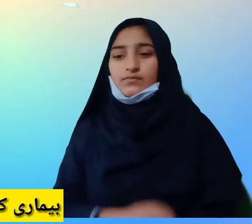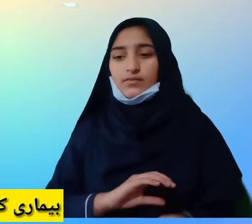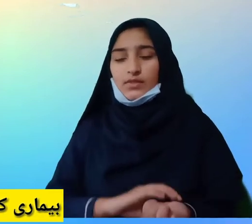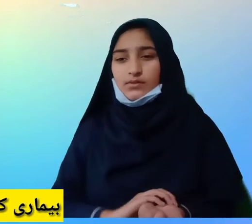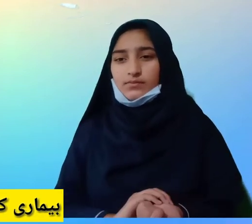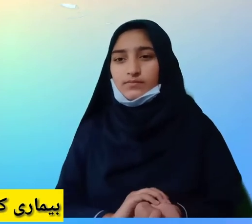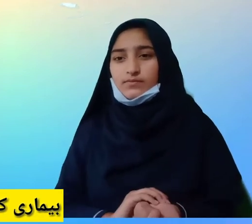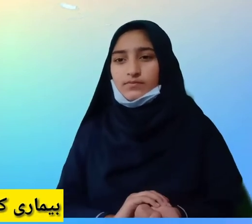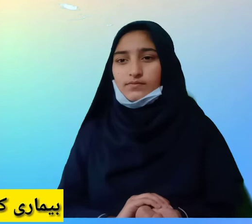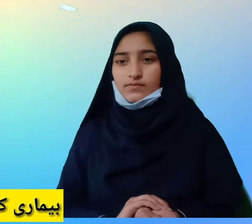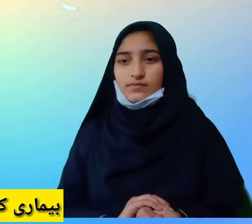बीमारी का